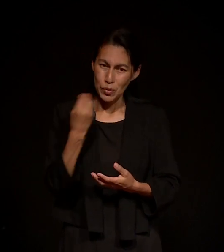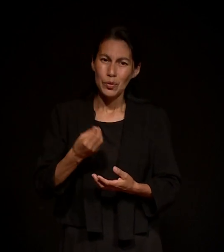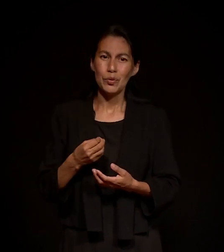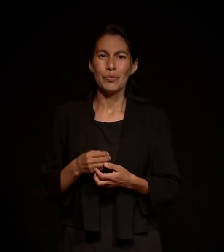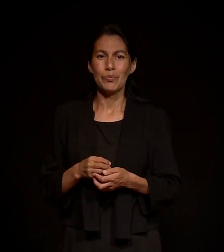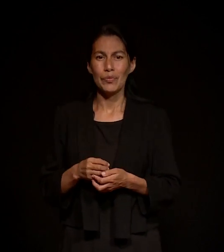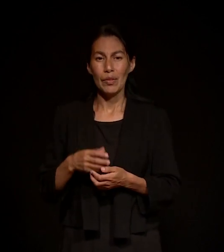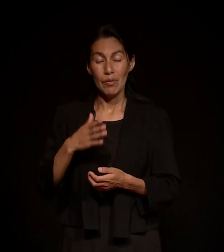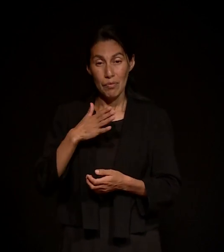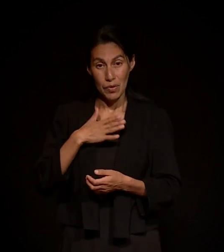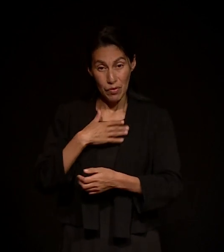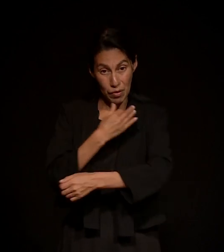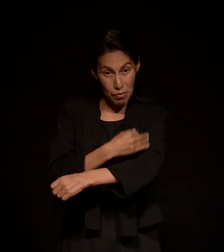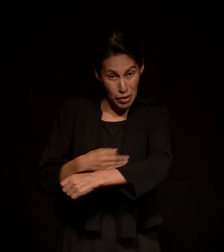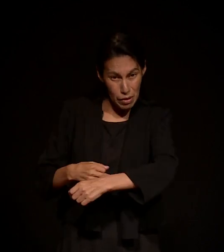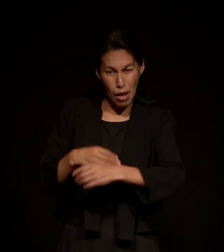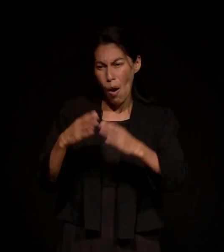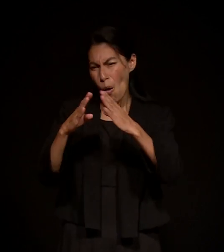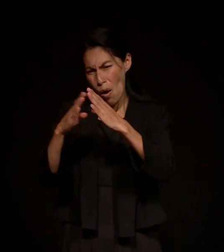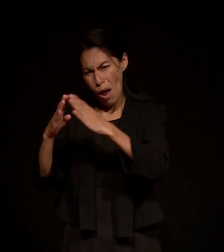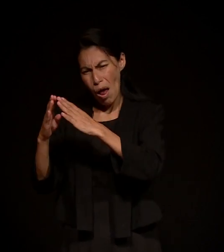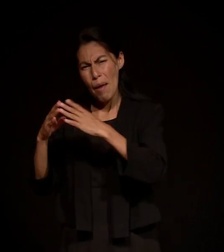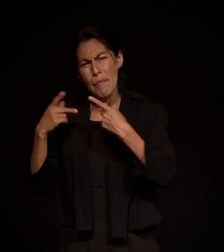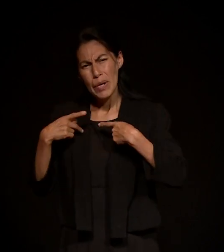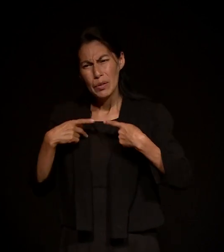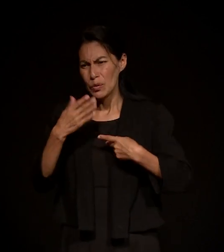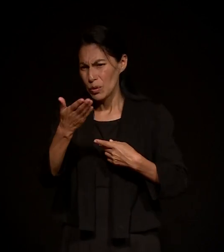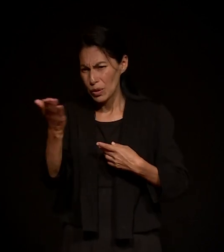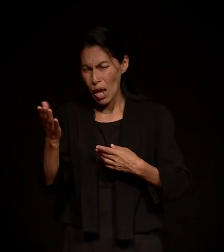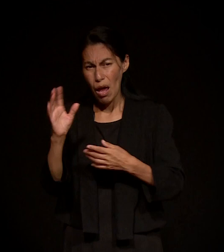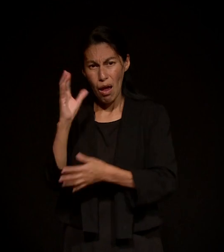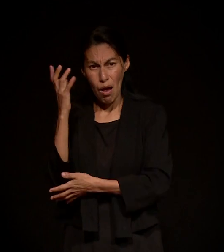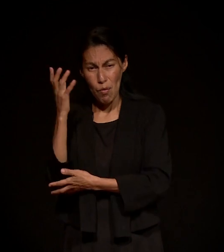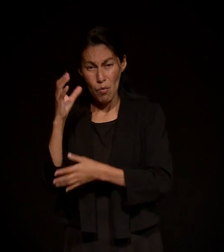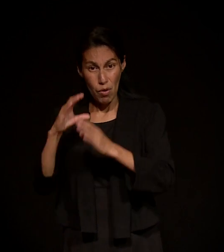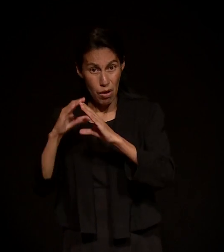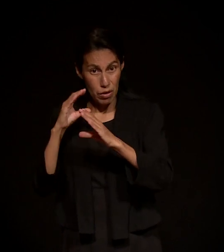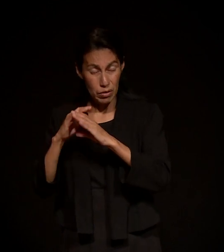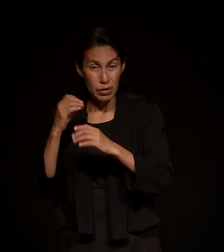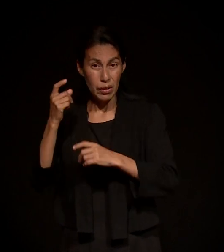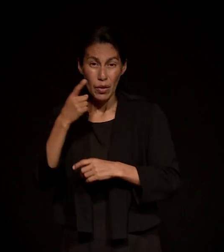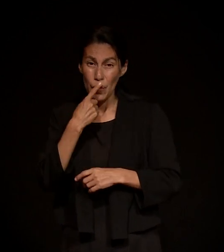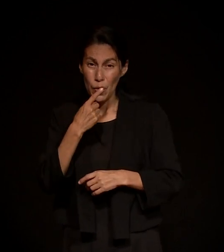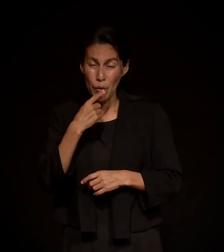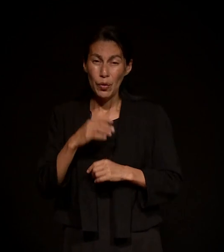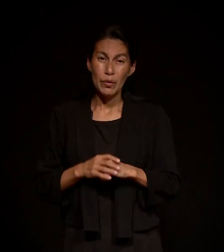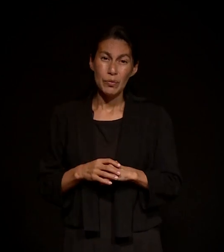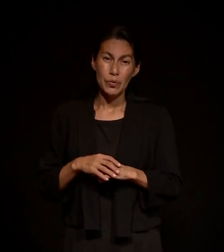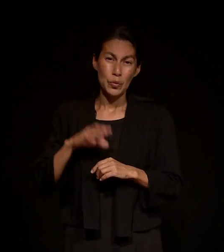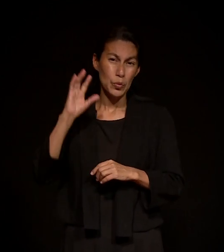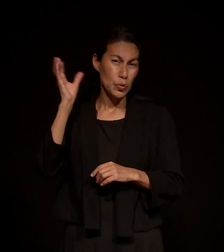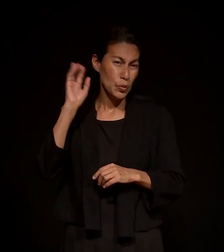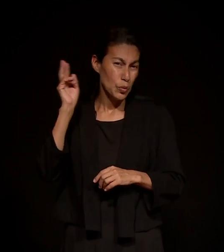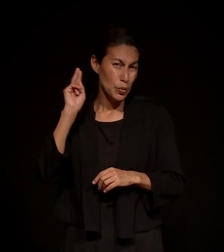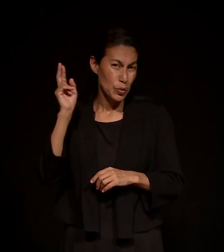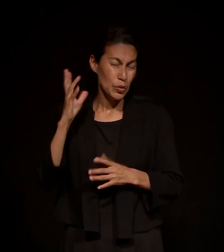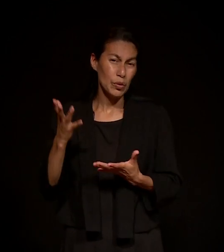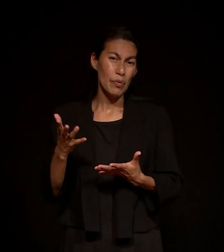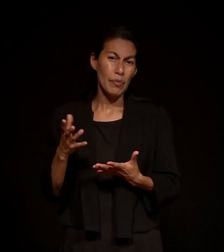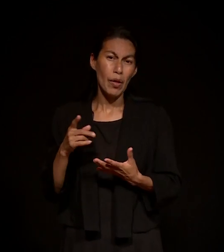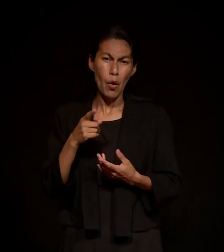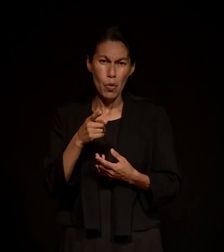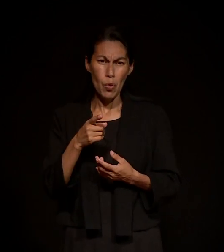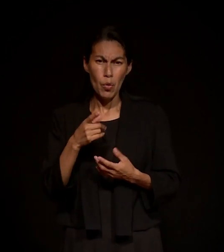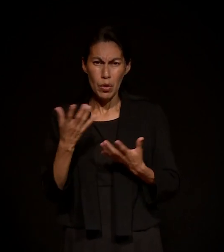pongo en tus manos esta palabra, esta persona. Qué bonito, así que orar no depende de si tú estás diciendo